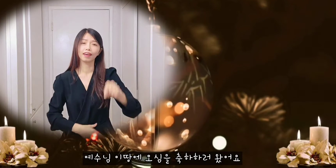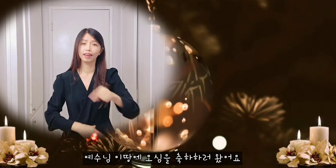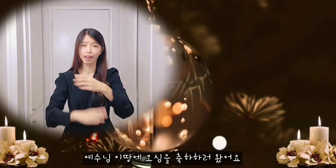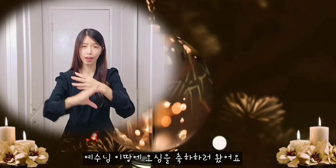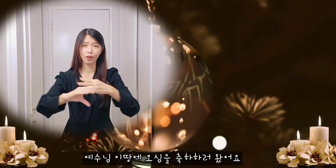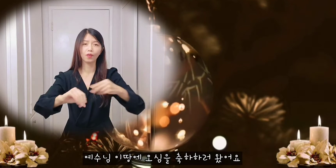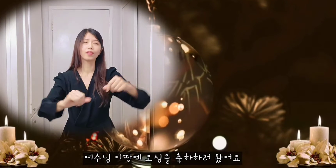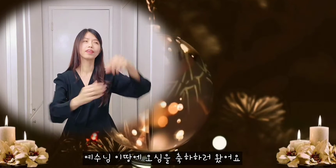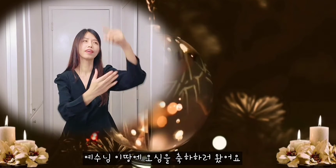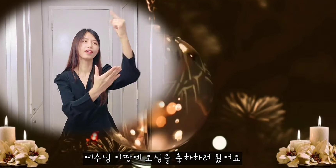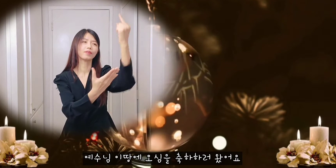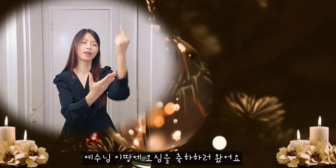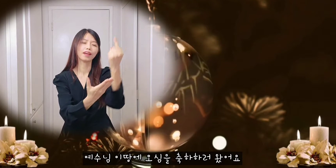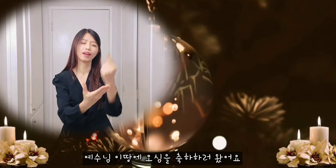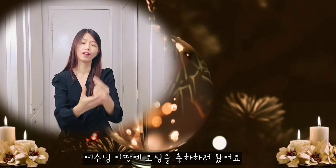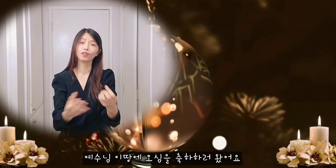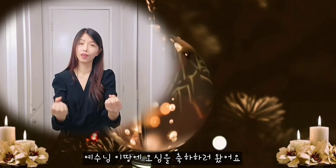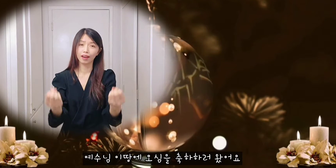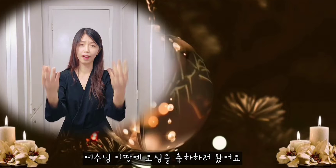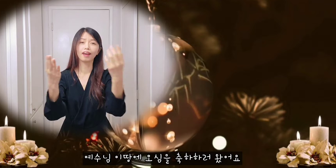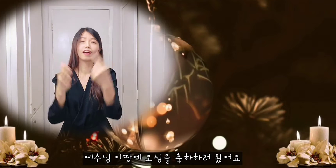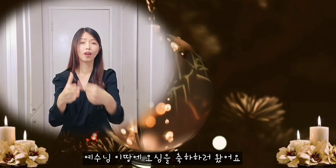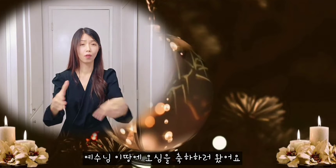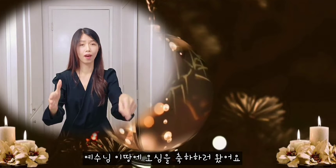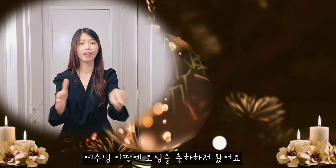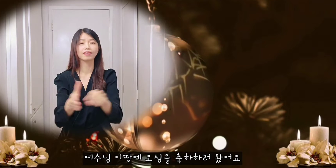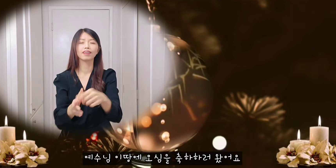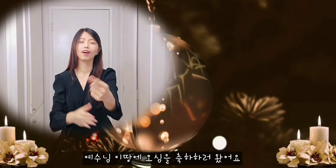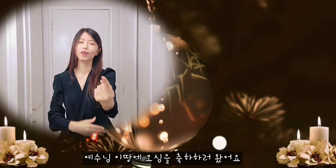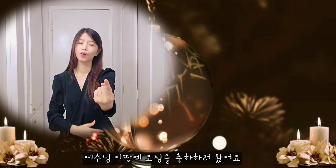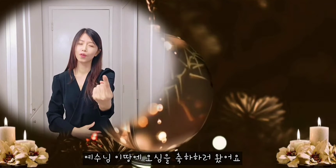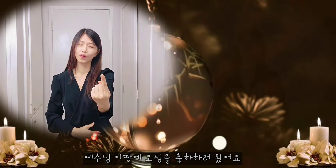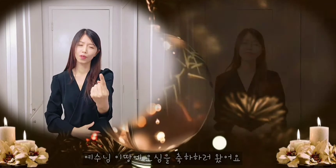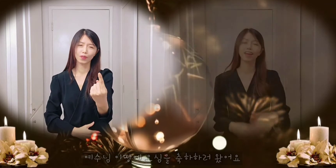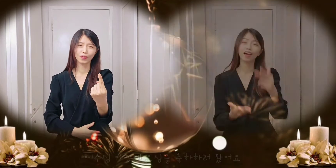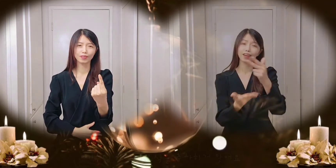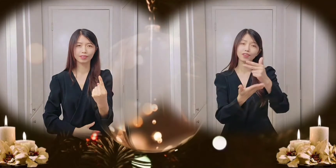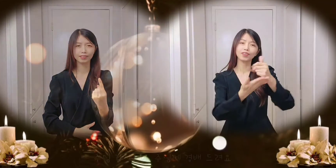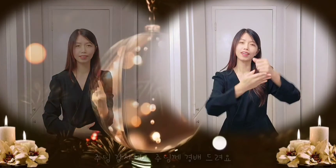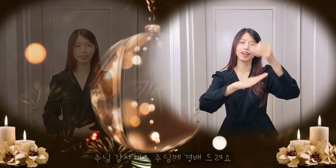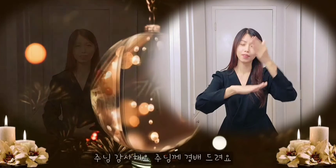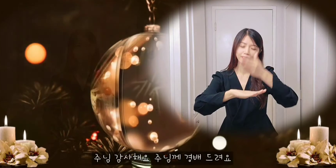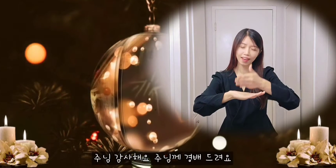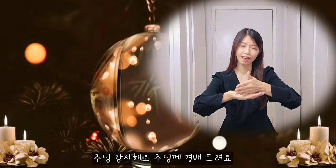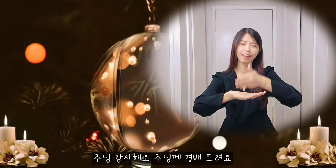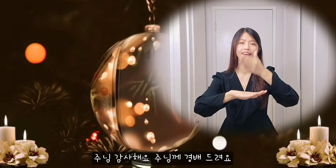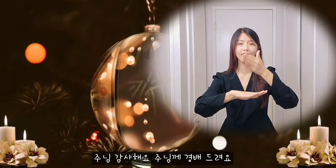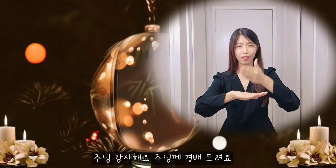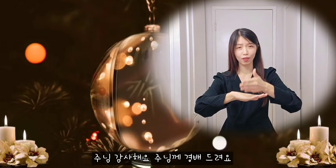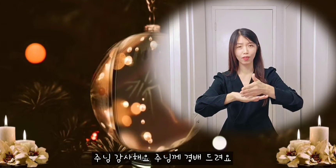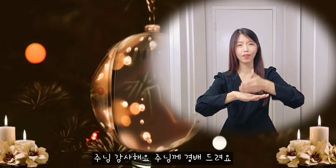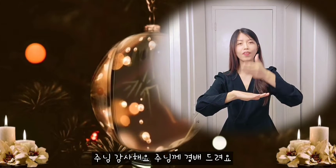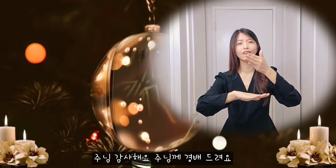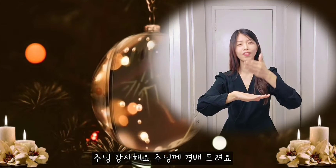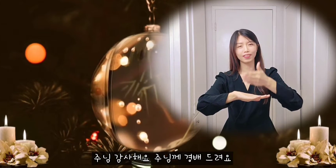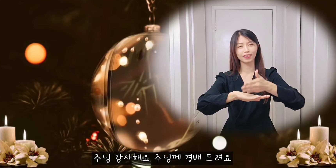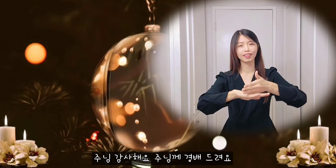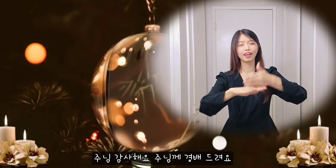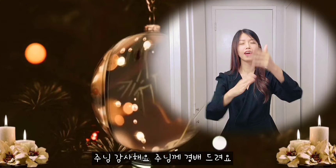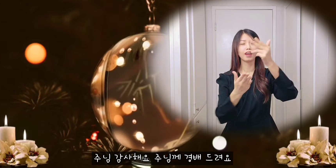예수님이 땅에 오심을 축하하러 왔어요. 주님 감사해요,